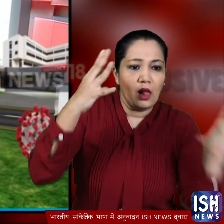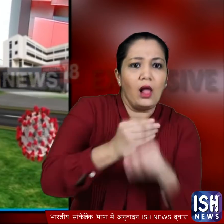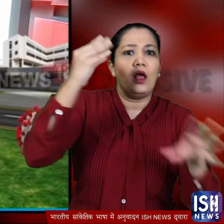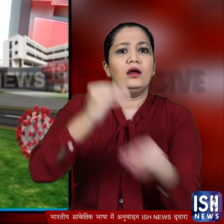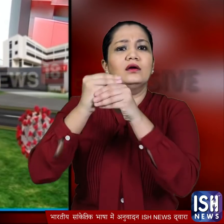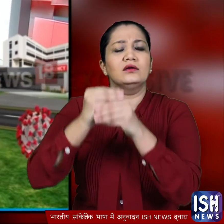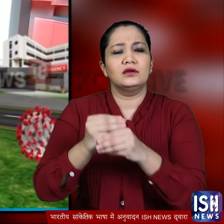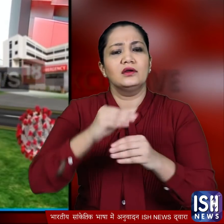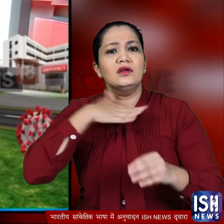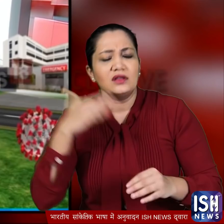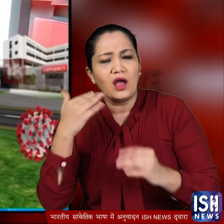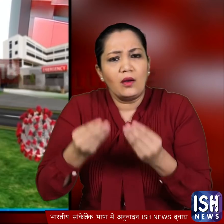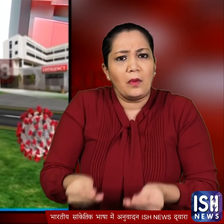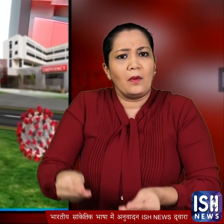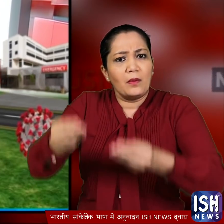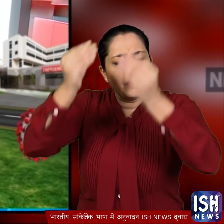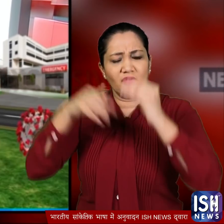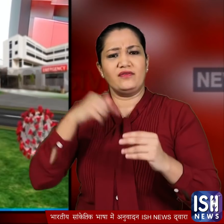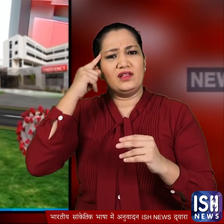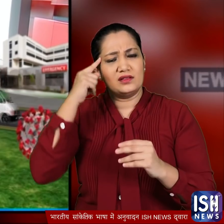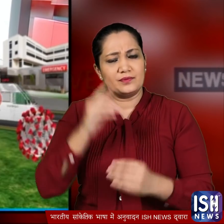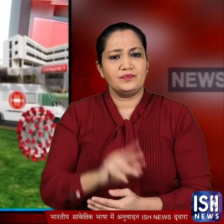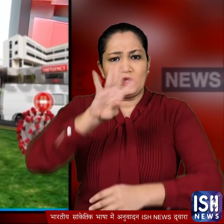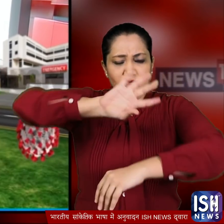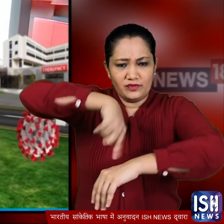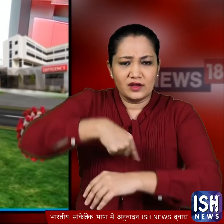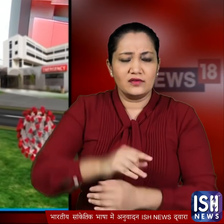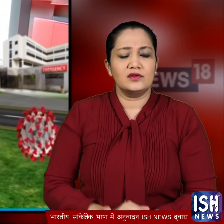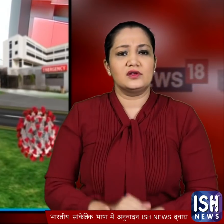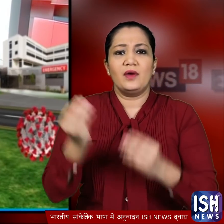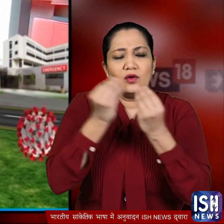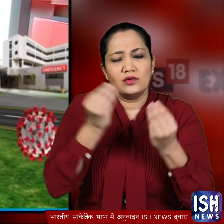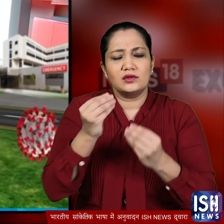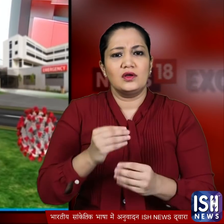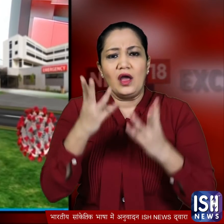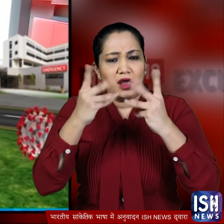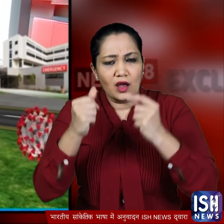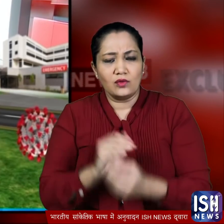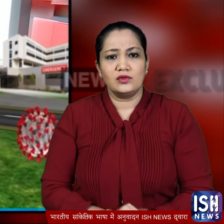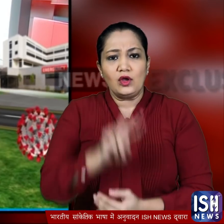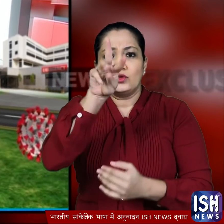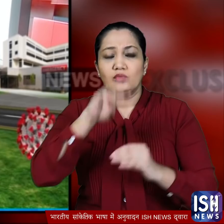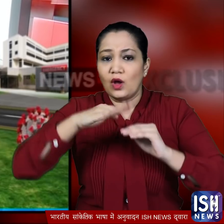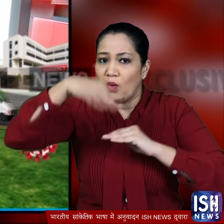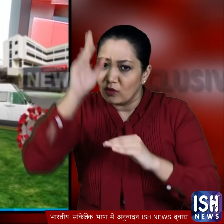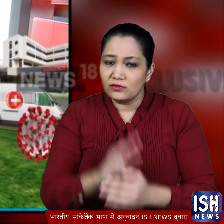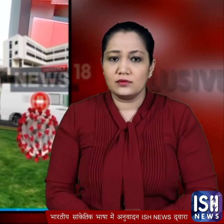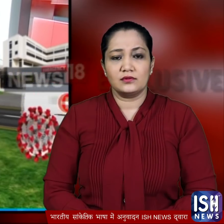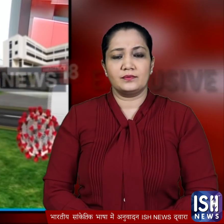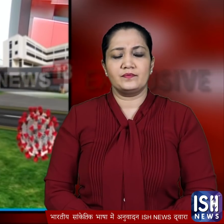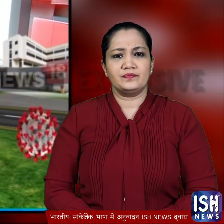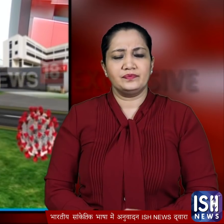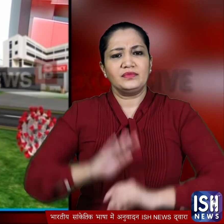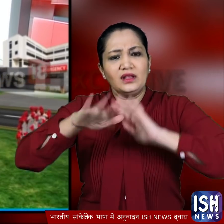जोड़े जाने की वजह से मौत का आंकड़ा लगातार बड़ा बना हुआ है। 24 घंटों में देश में कोरोना से होने वाली मौतों का आंकड़ा जब 2000 के